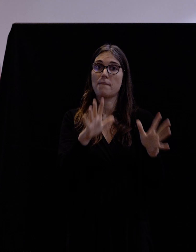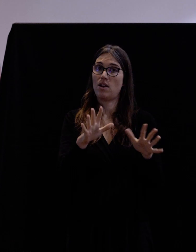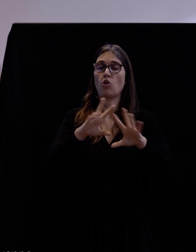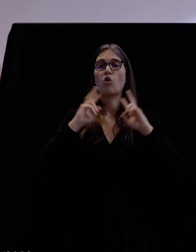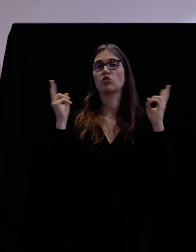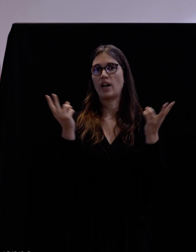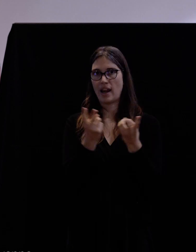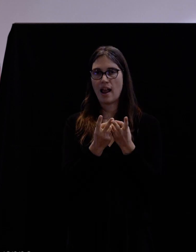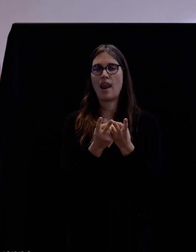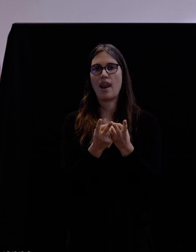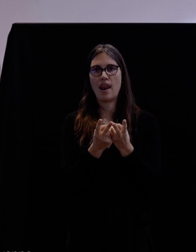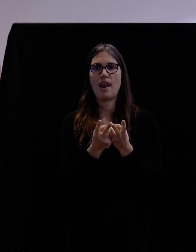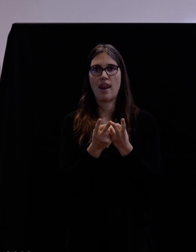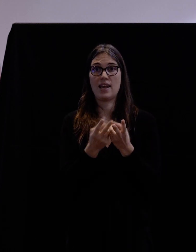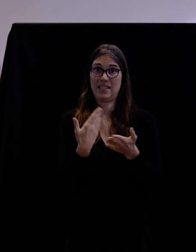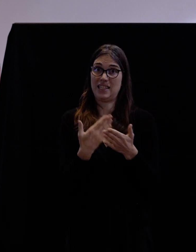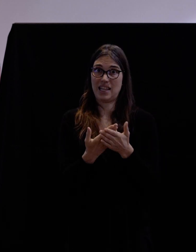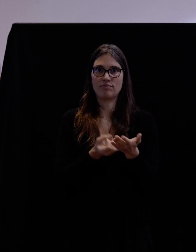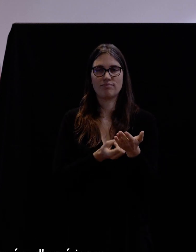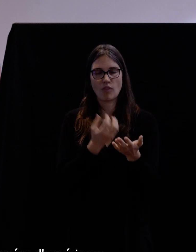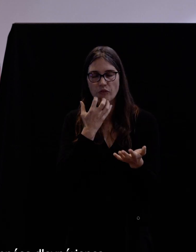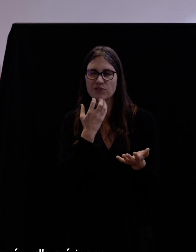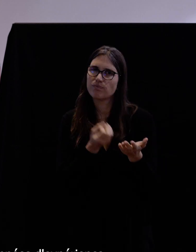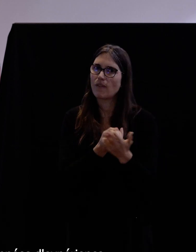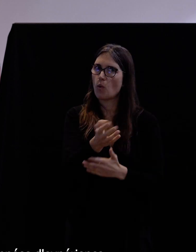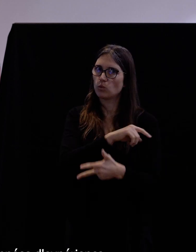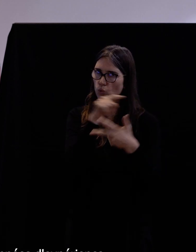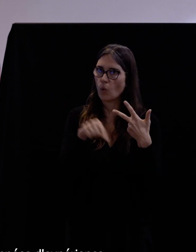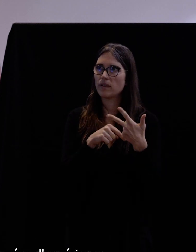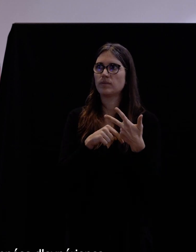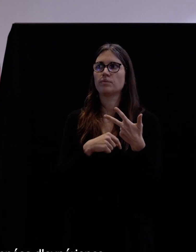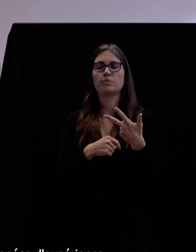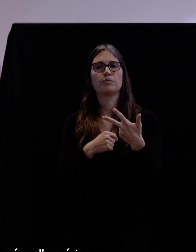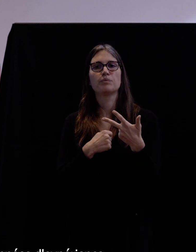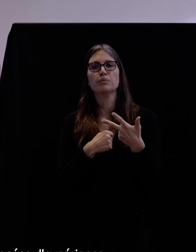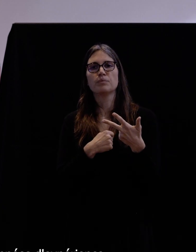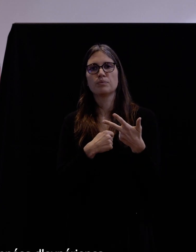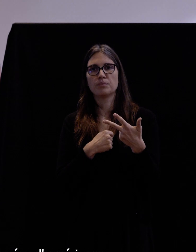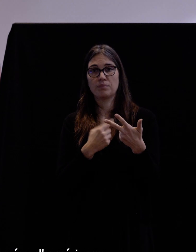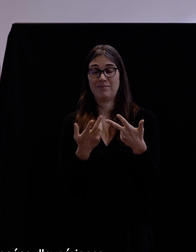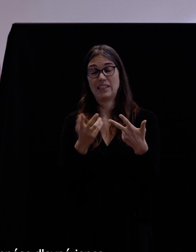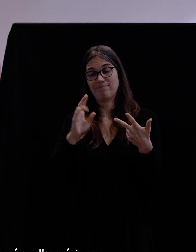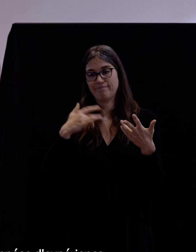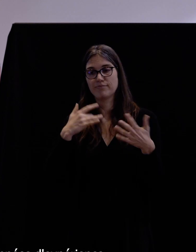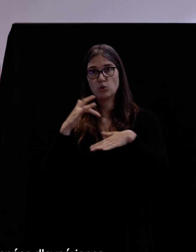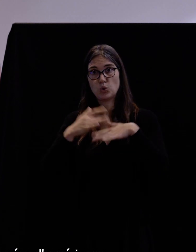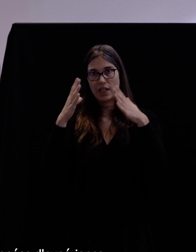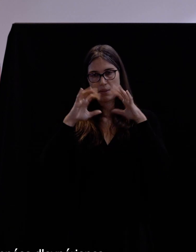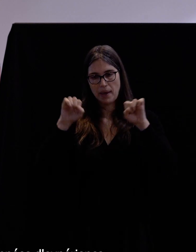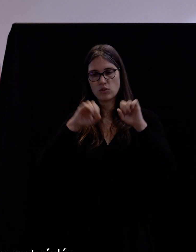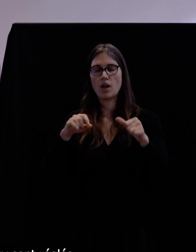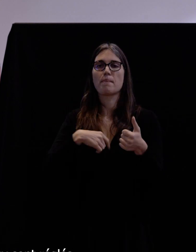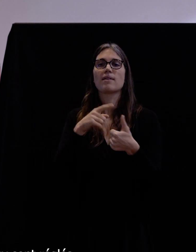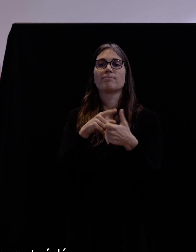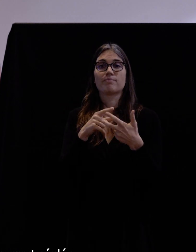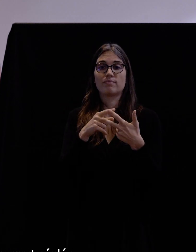et c'est les 3 idées que je voulais vous donner après ces années d'expérience, c'est que la petite enfance, en